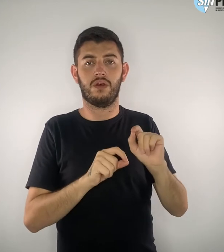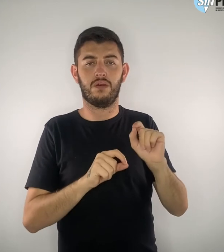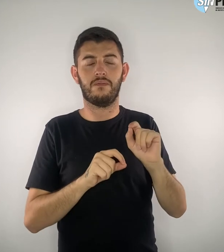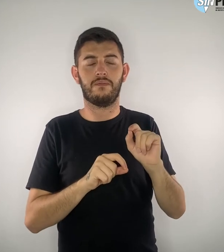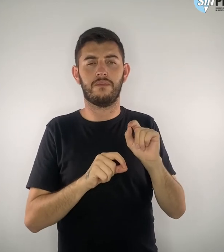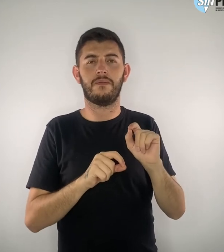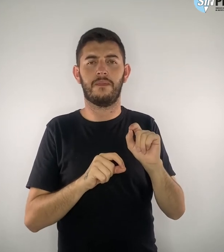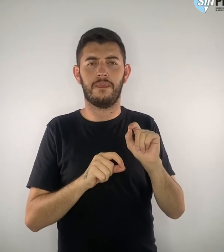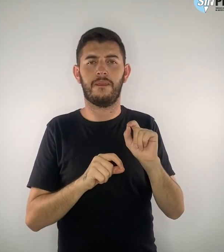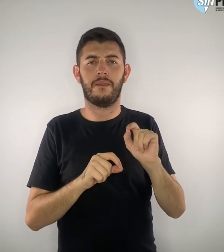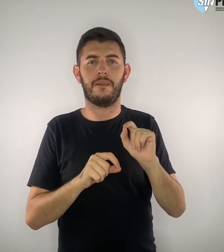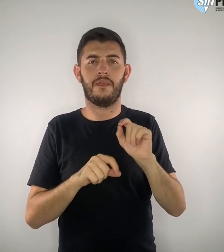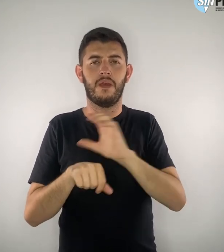pela Emenda